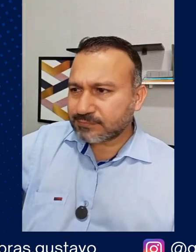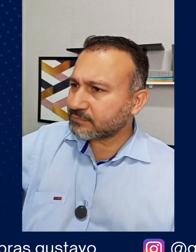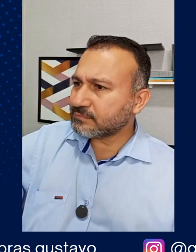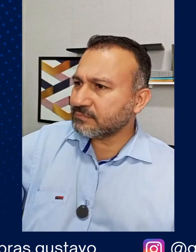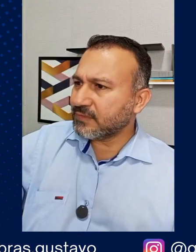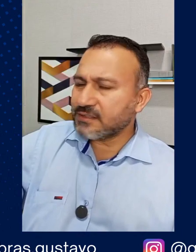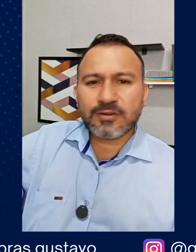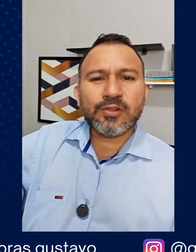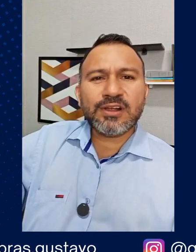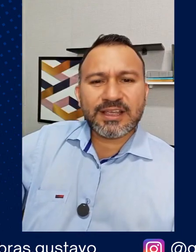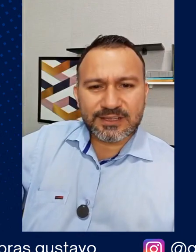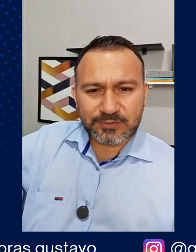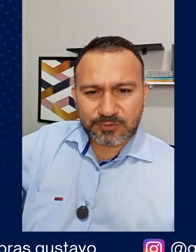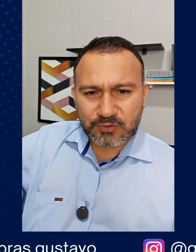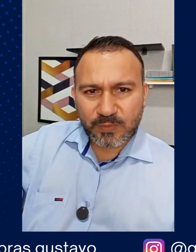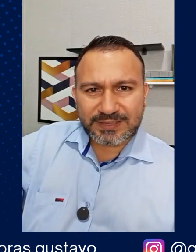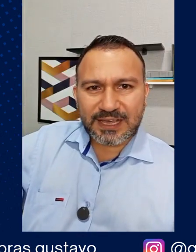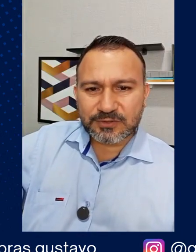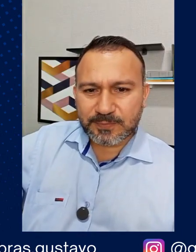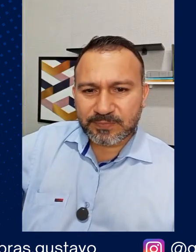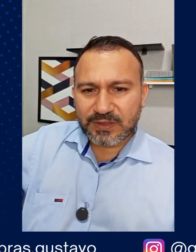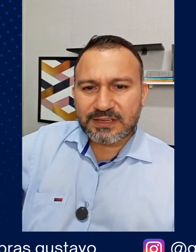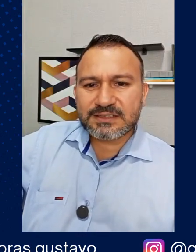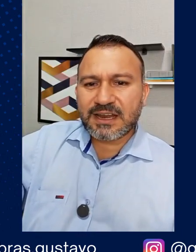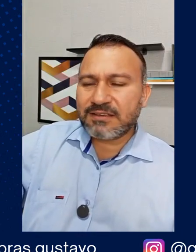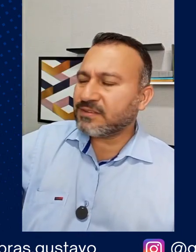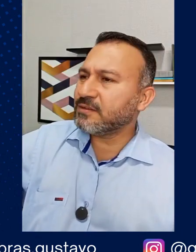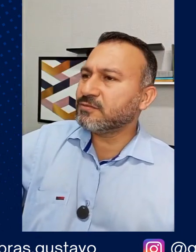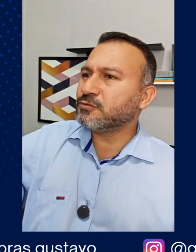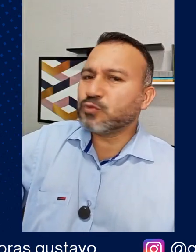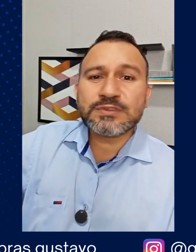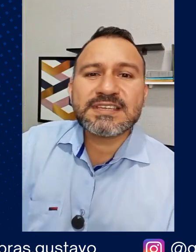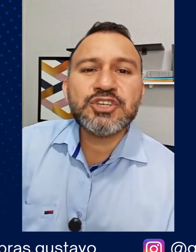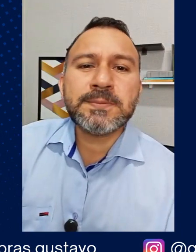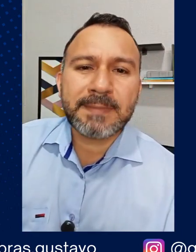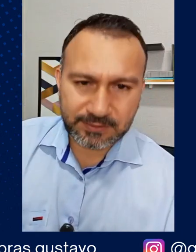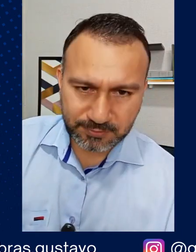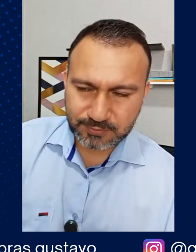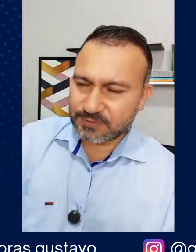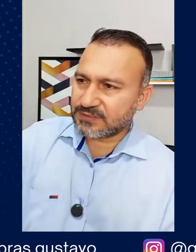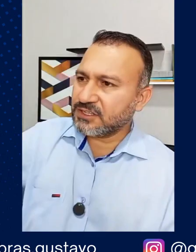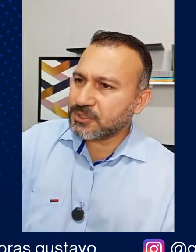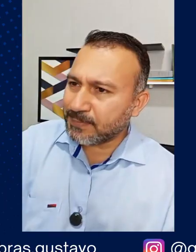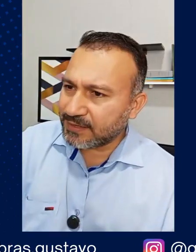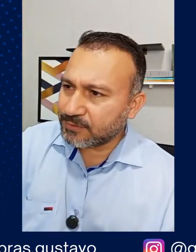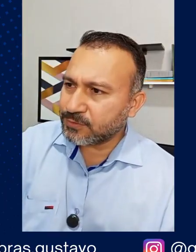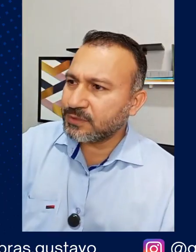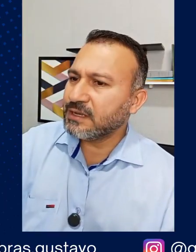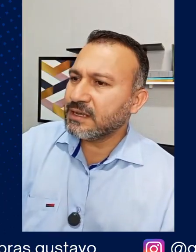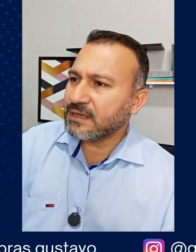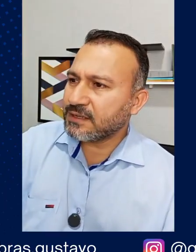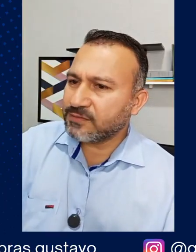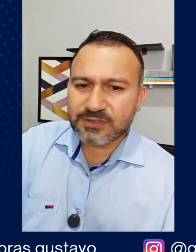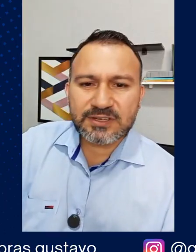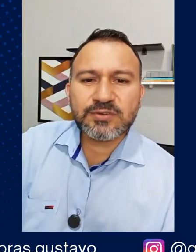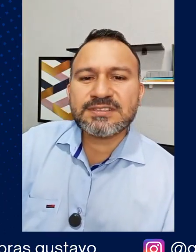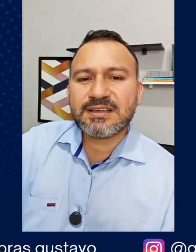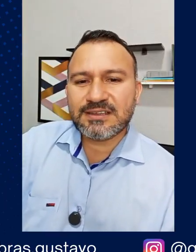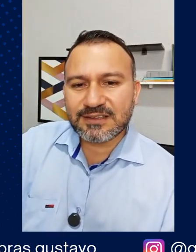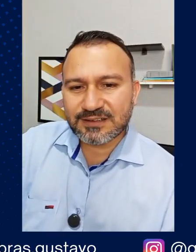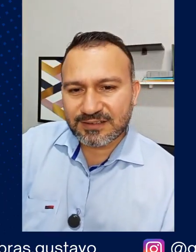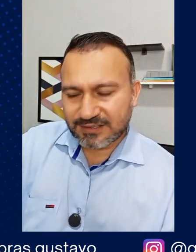comigo, coloca aí nos comentários. Escreve um sentimento que